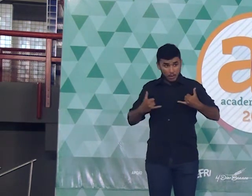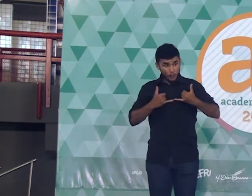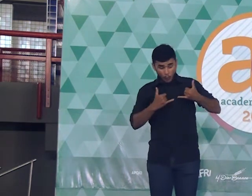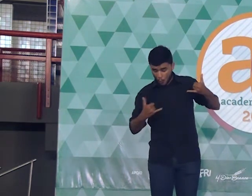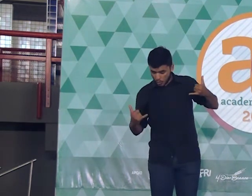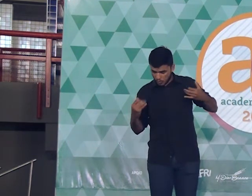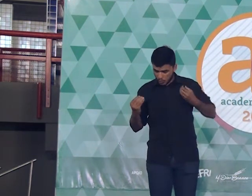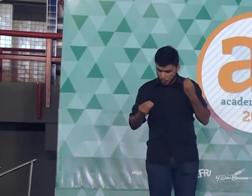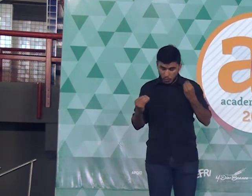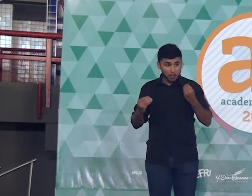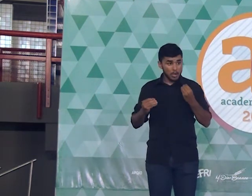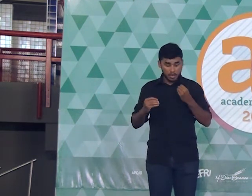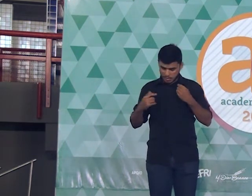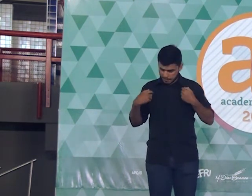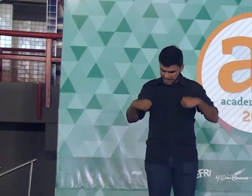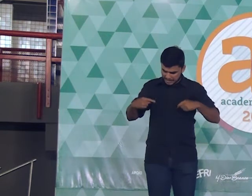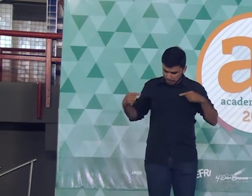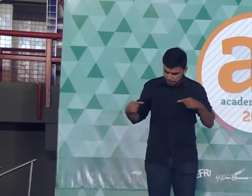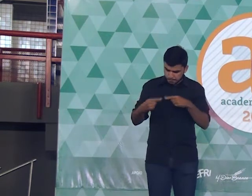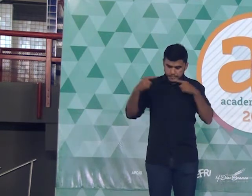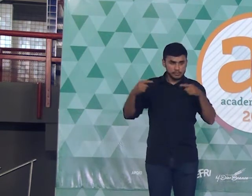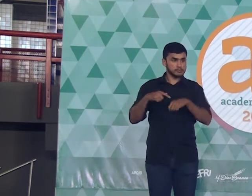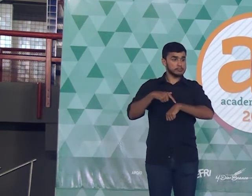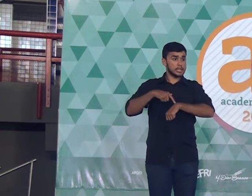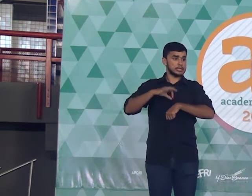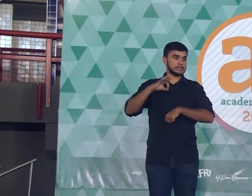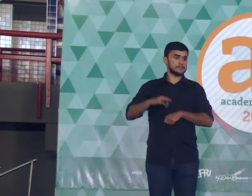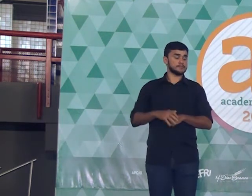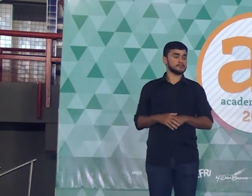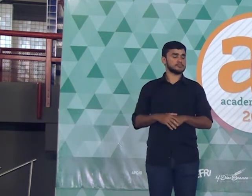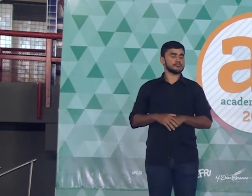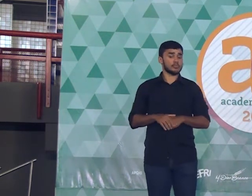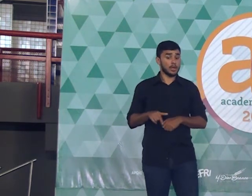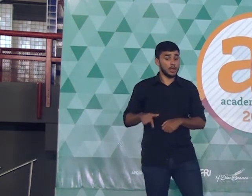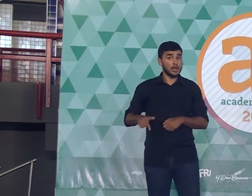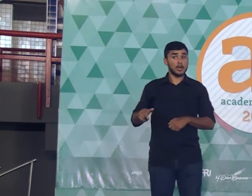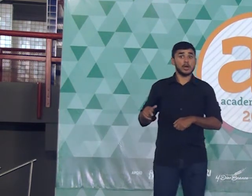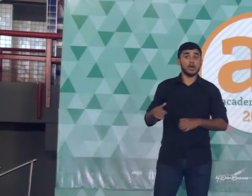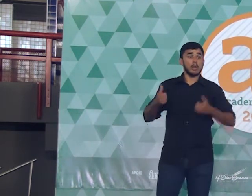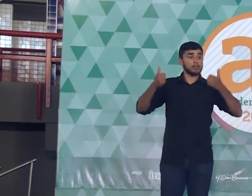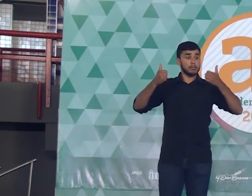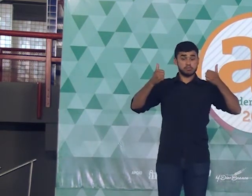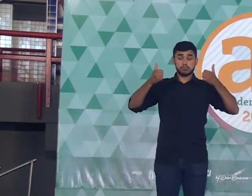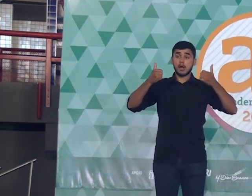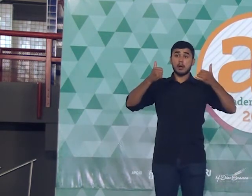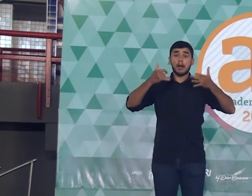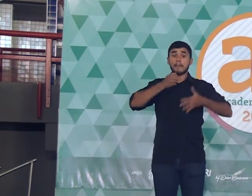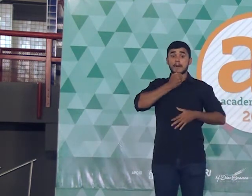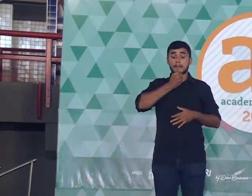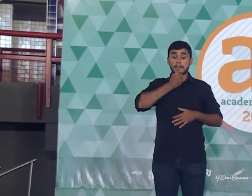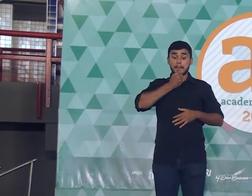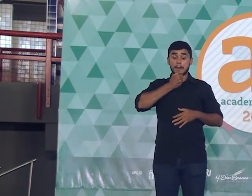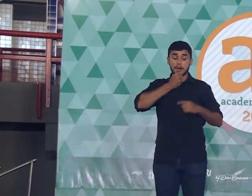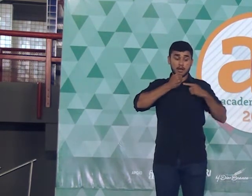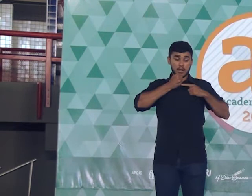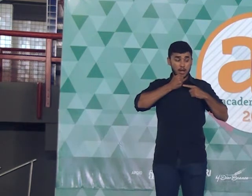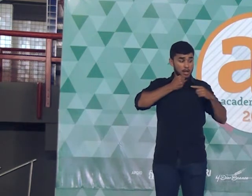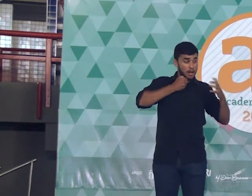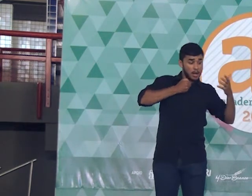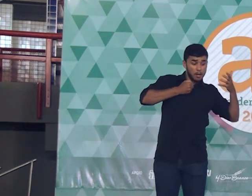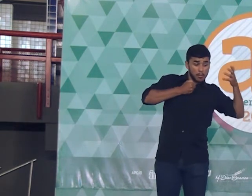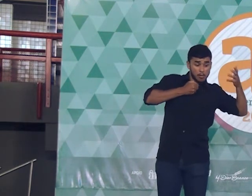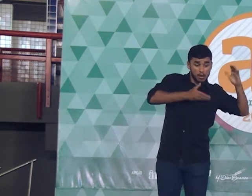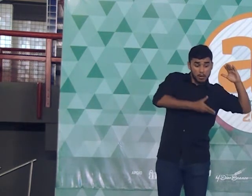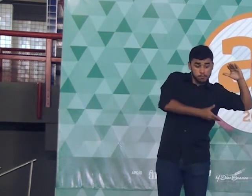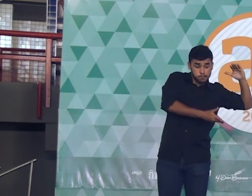gente fala o som direto que você escuta, ele vai estar numa velocidade bem menor do que o som